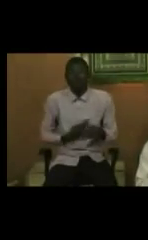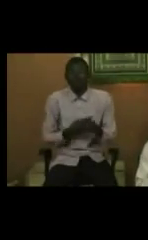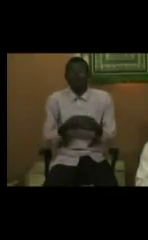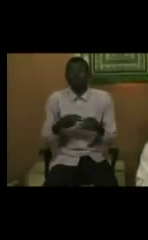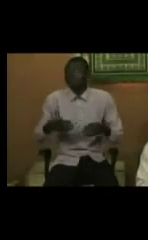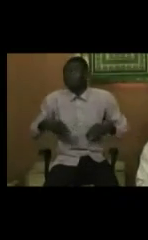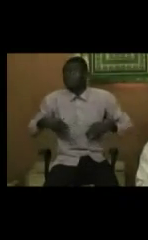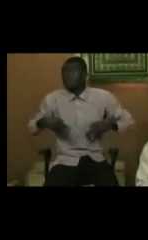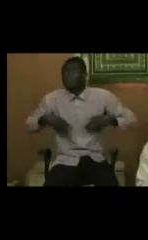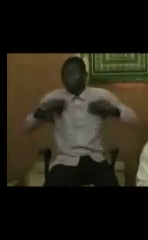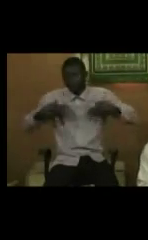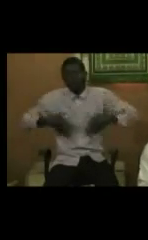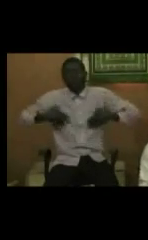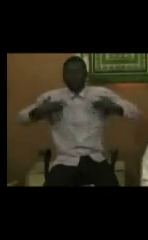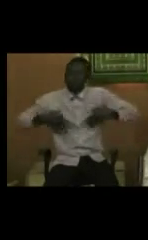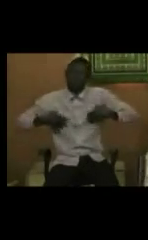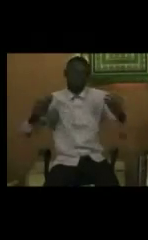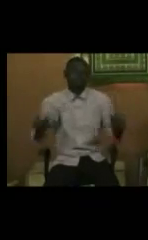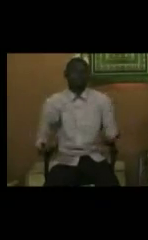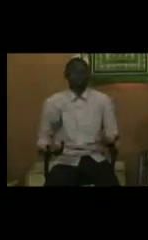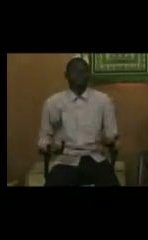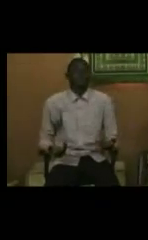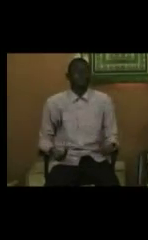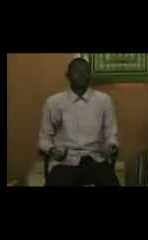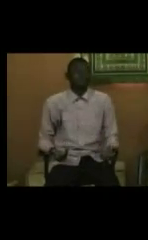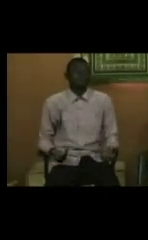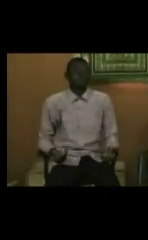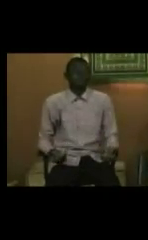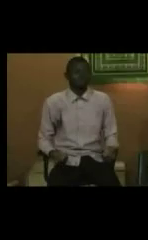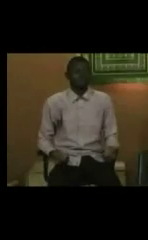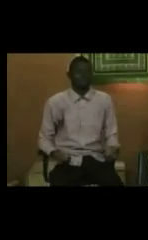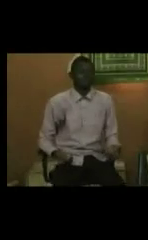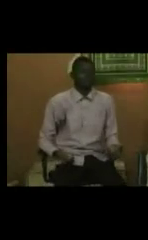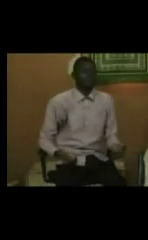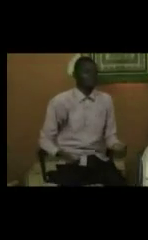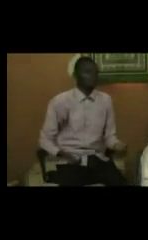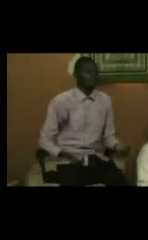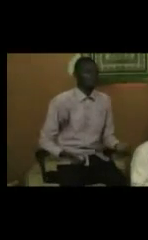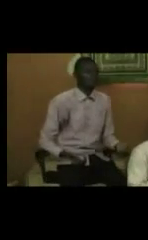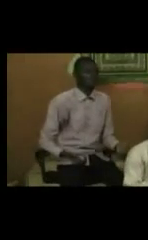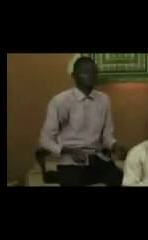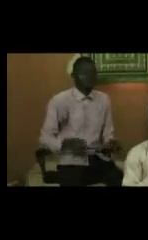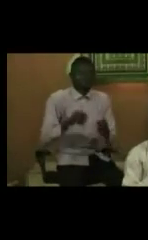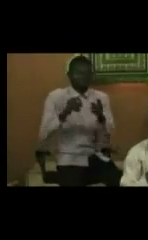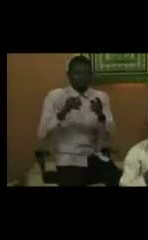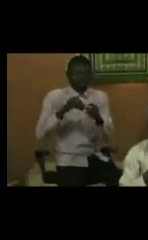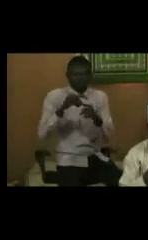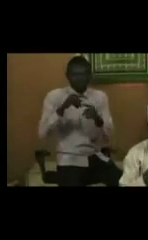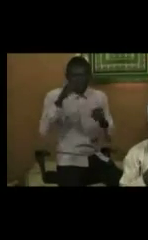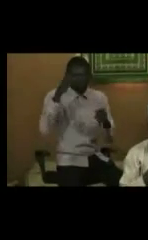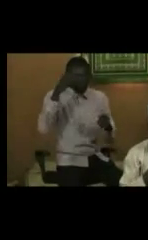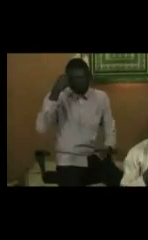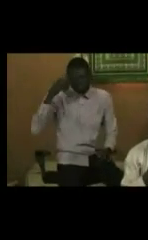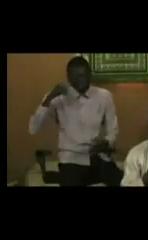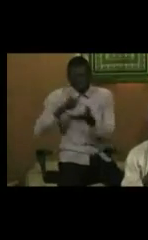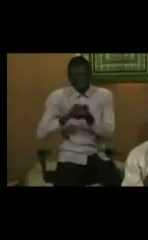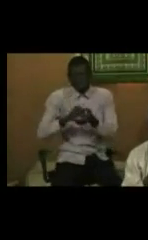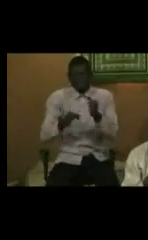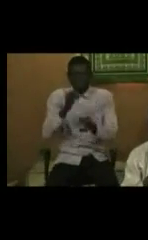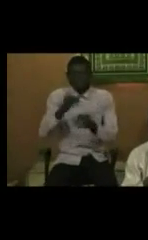olohun abo ko sara re olohun lowo olohun fe fun oni nkan o wa ko pe ara o o ni die ta ni